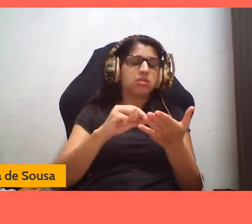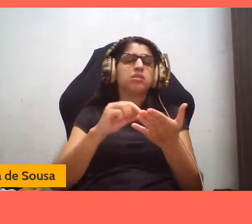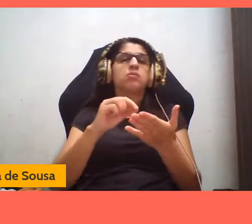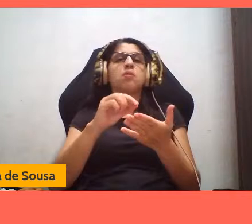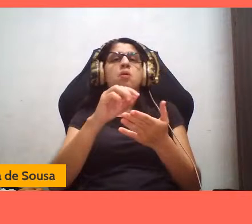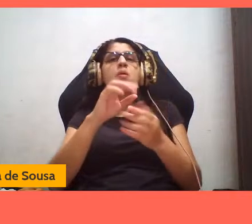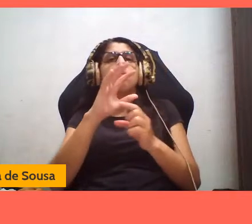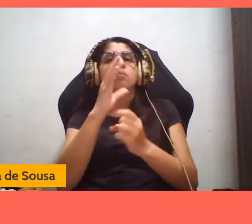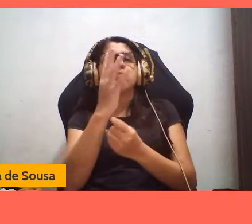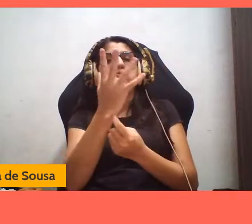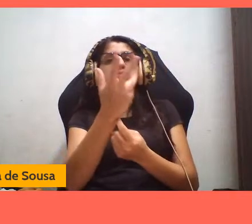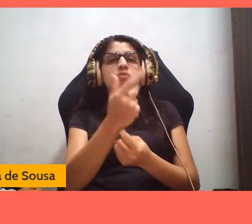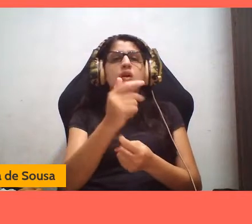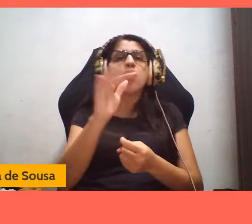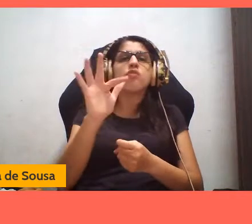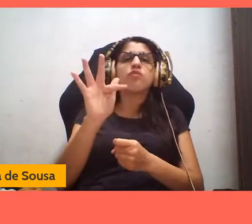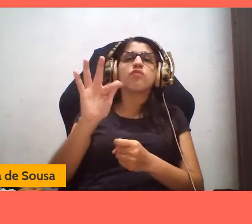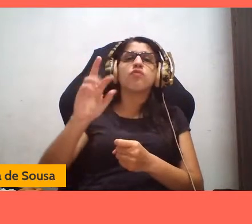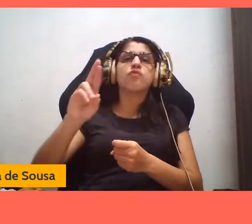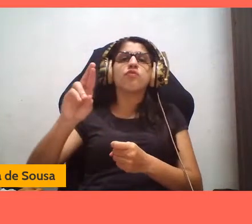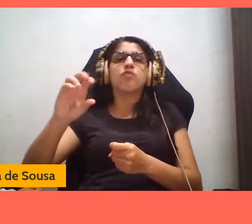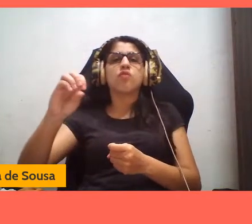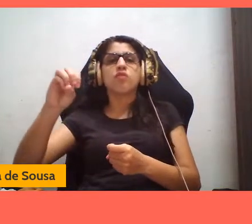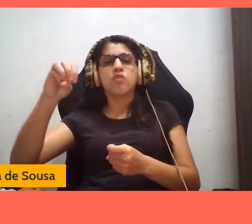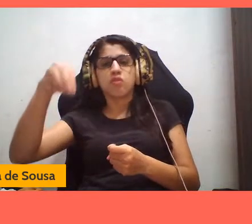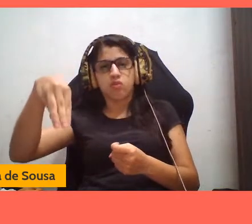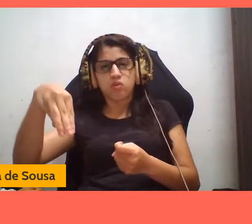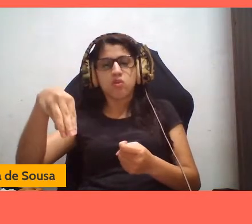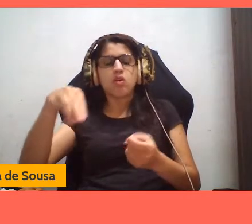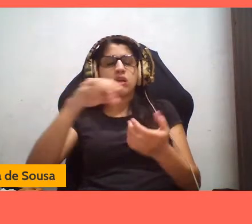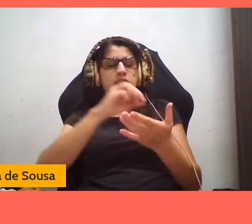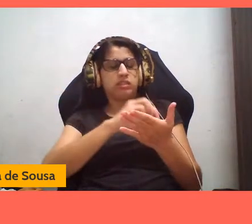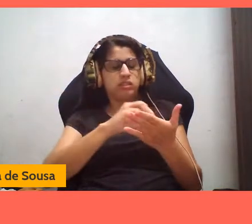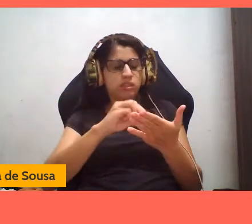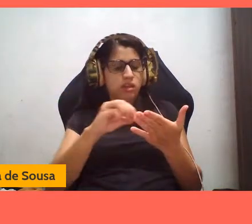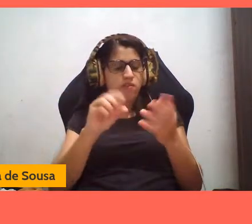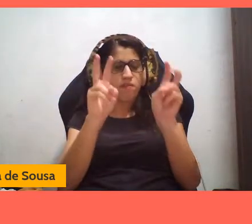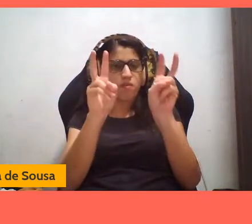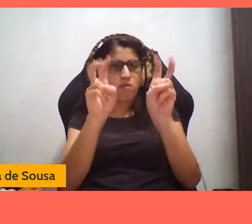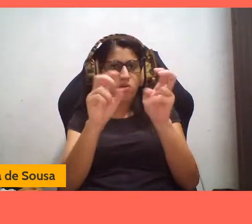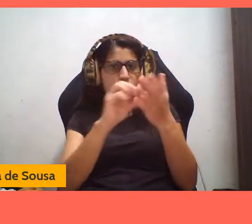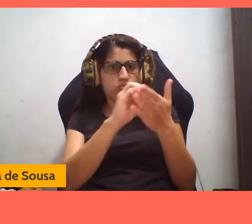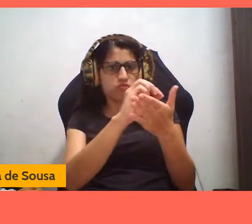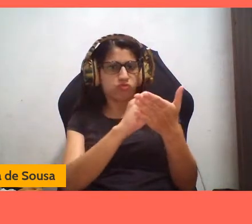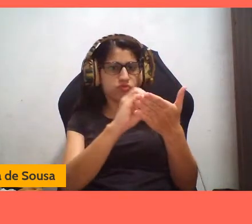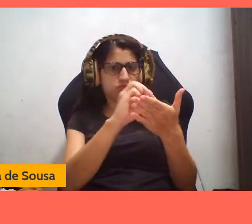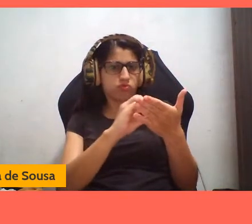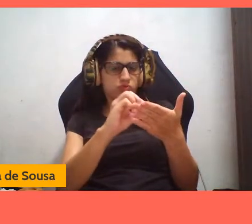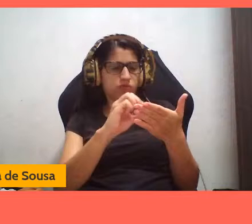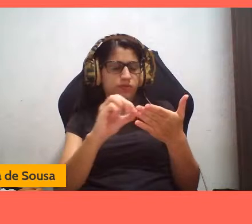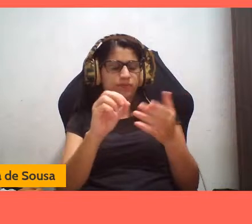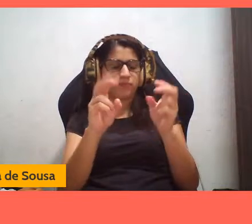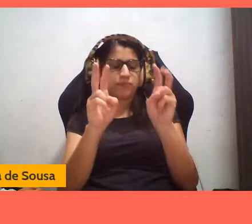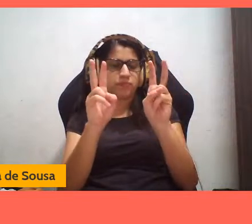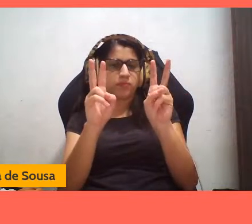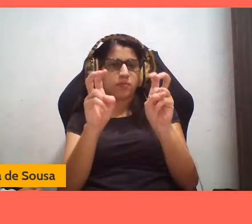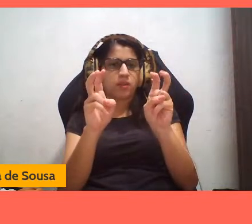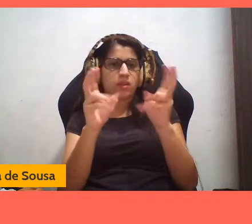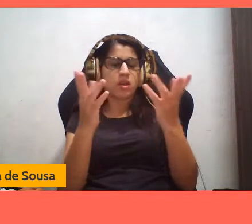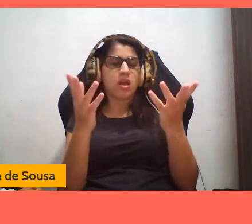ele escreveu o seguinte, que soa totalmente atual hoje. Ele escreveu